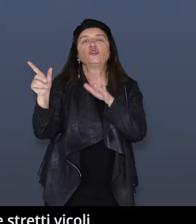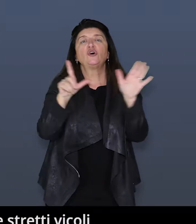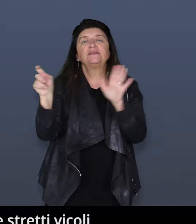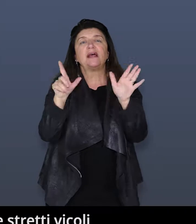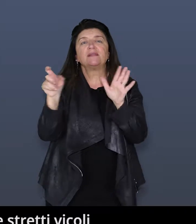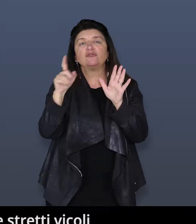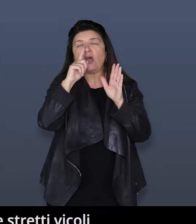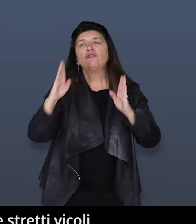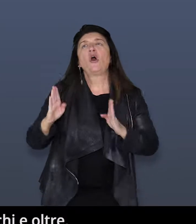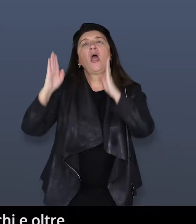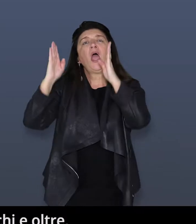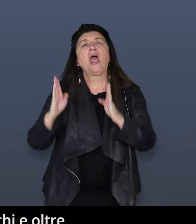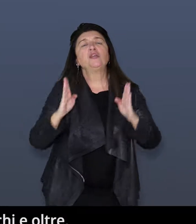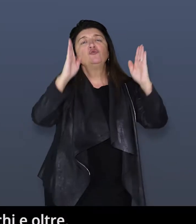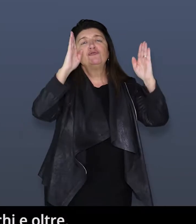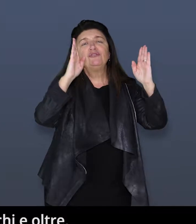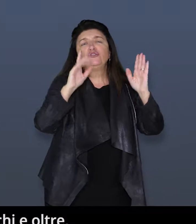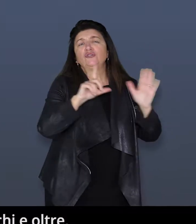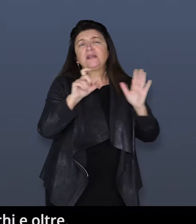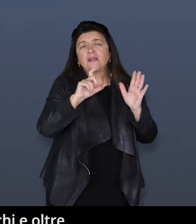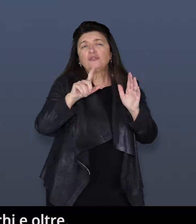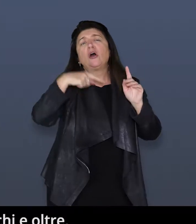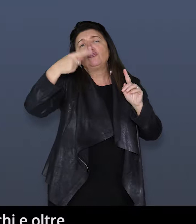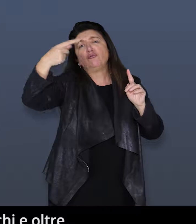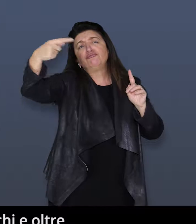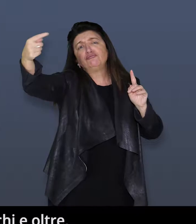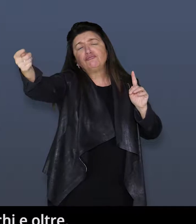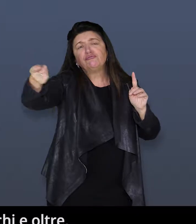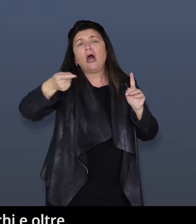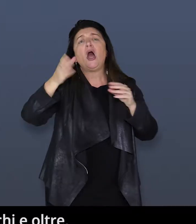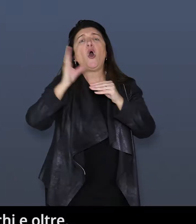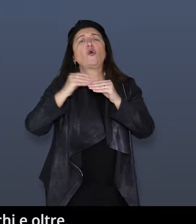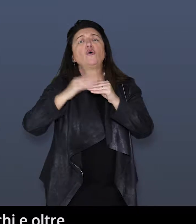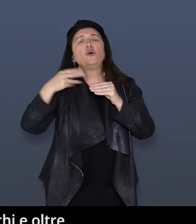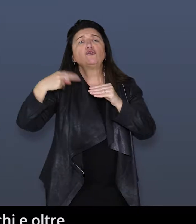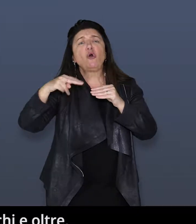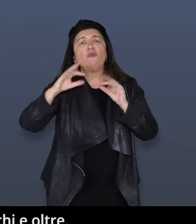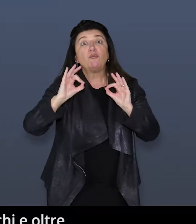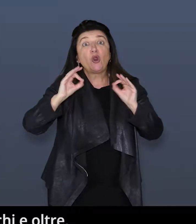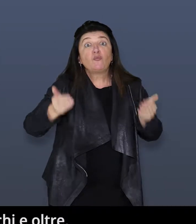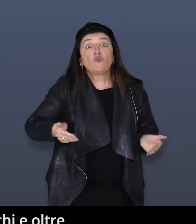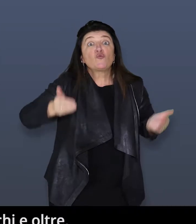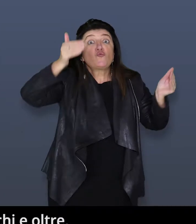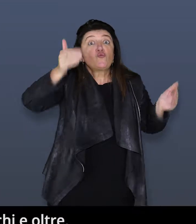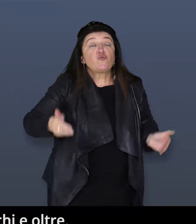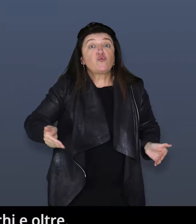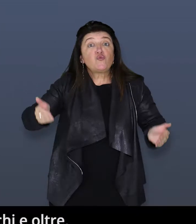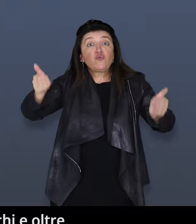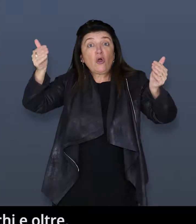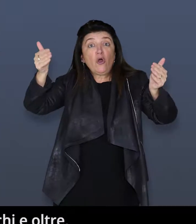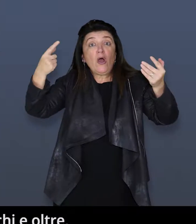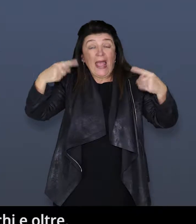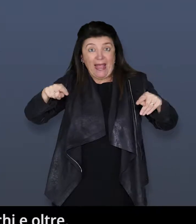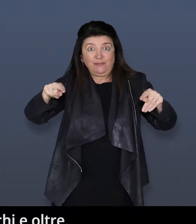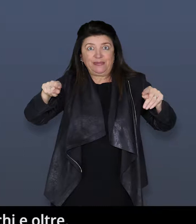Cinquecento, fino agli edifici settecenteschi e oltre, costruiti a ridosso della